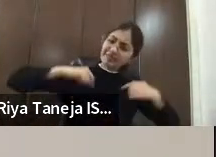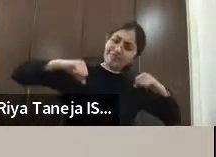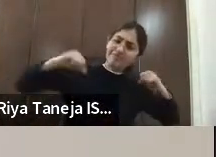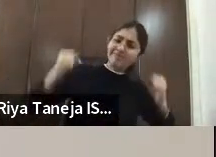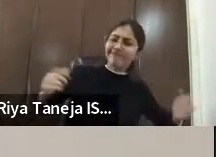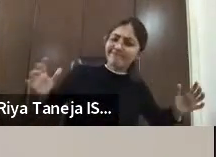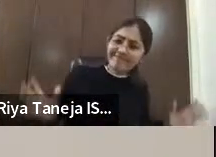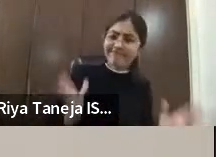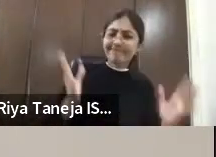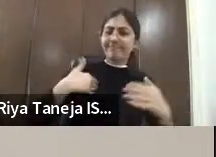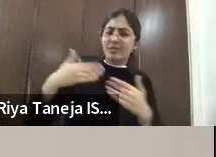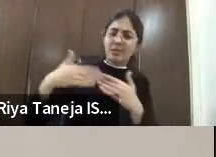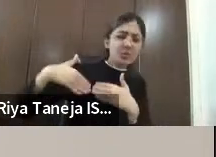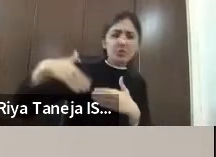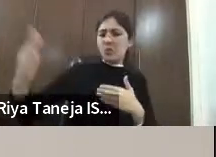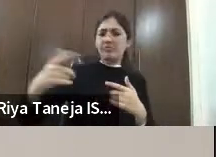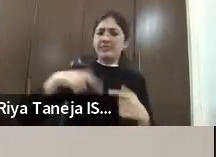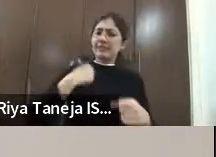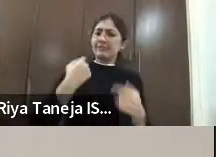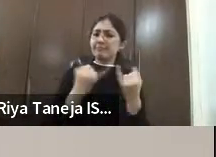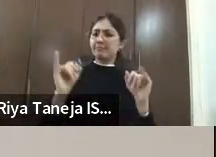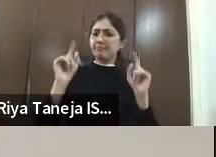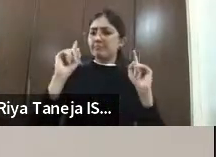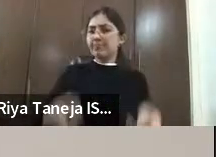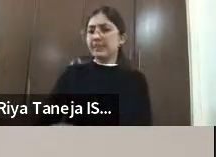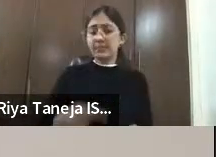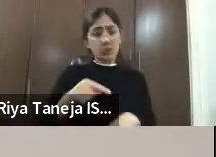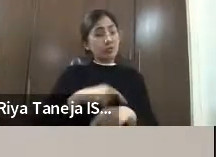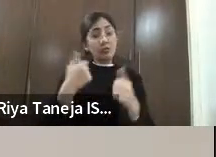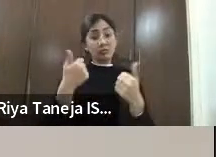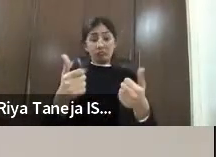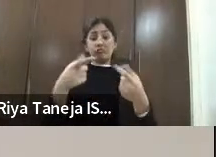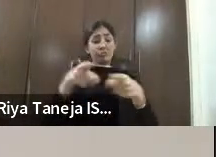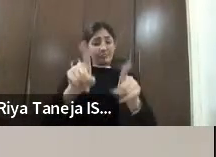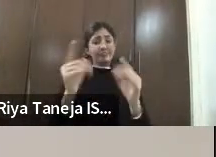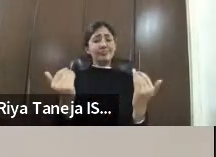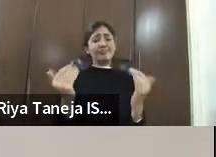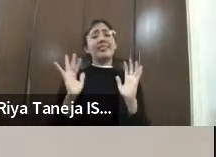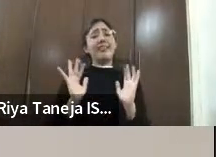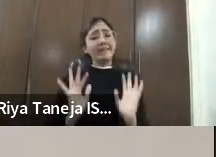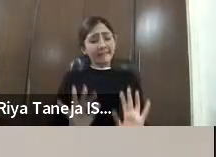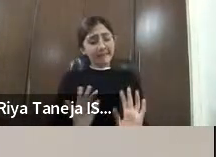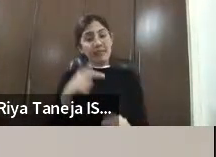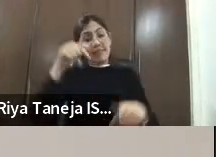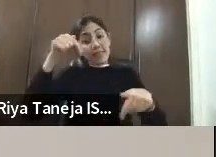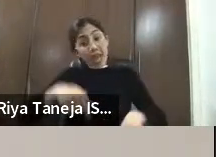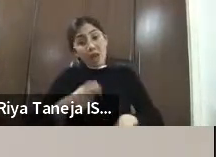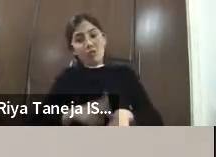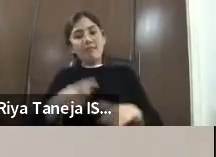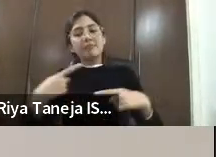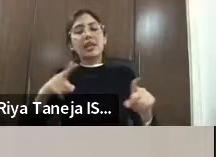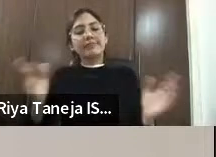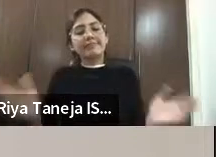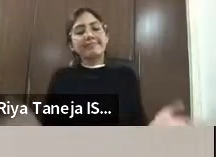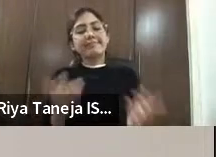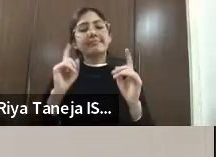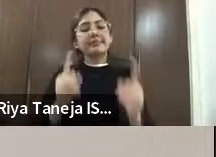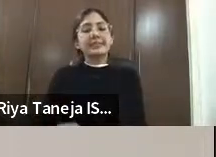बनकर आत्मनिर्भर बने। ये एक अच्छा मौका है और सही समय अब है। धन्यवाद।